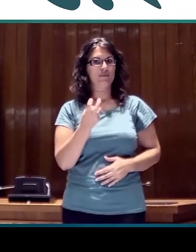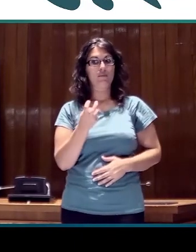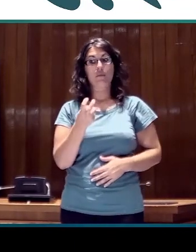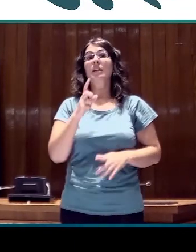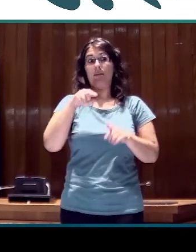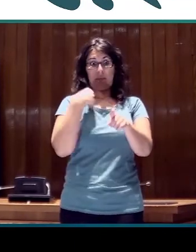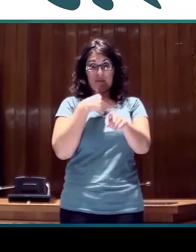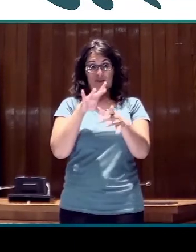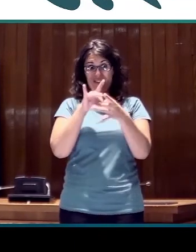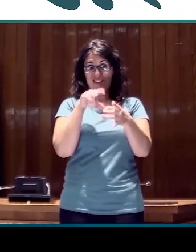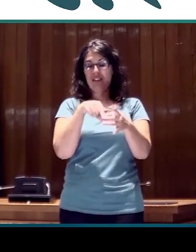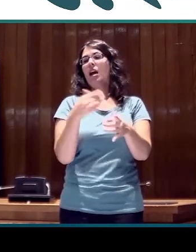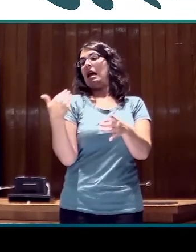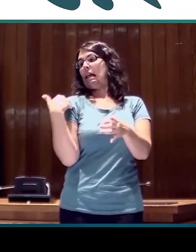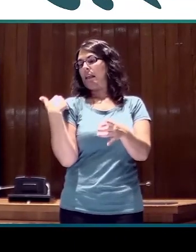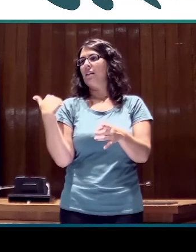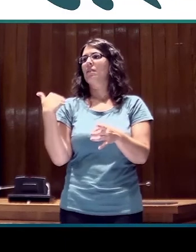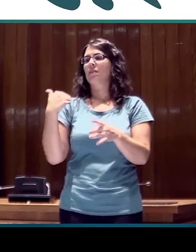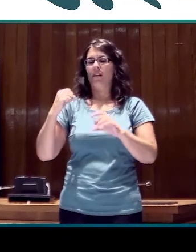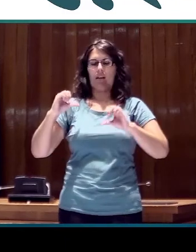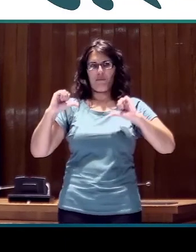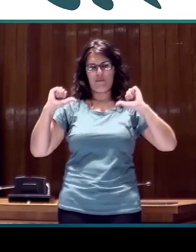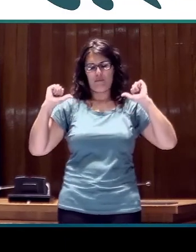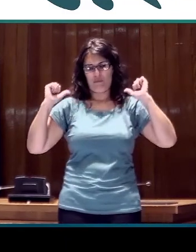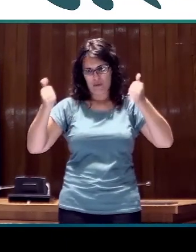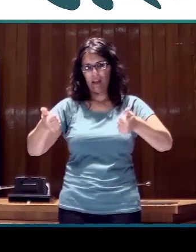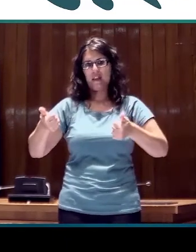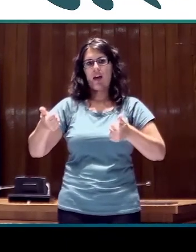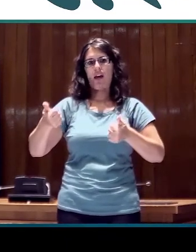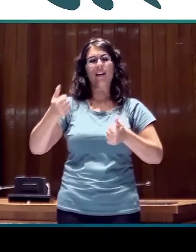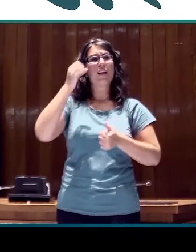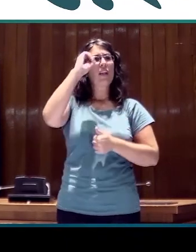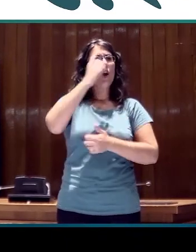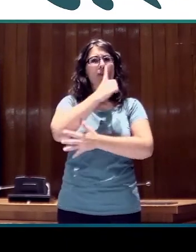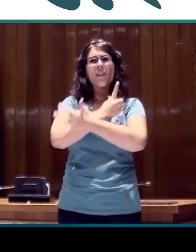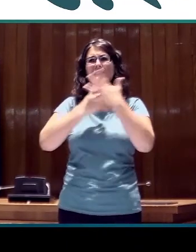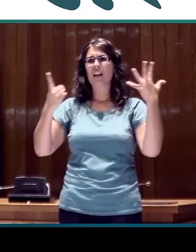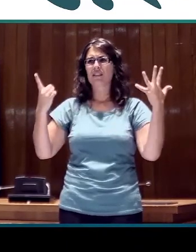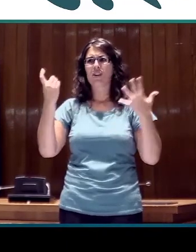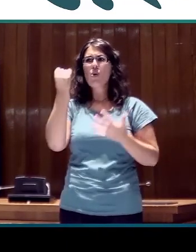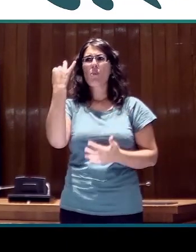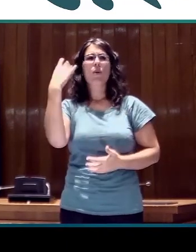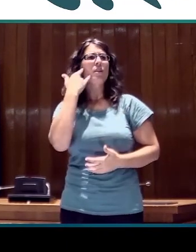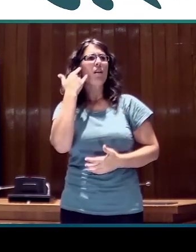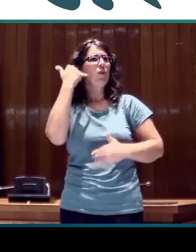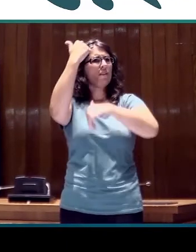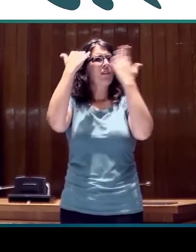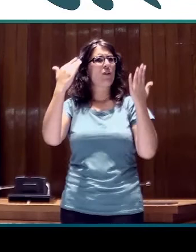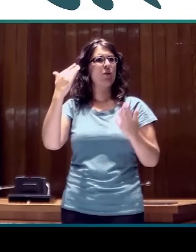hemos puesto en marcha dentro del teléfono 016 de atención a la víctima de violencia de género se